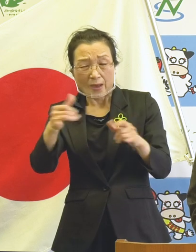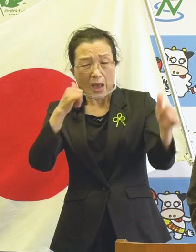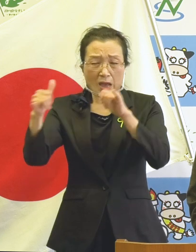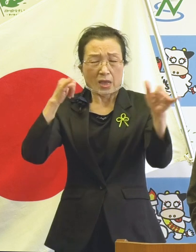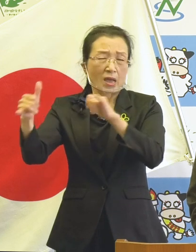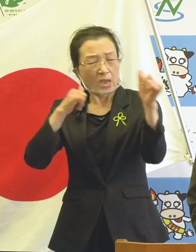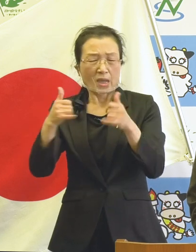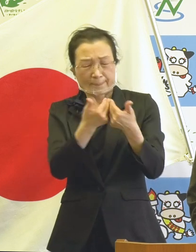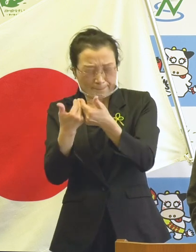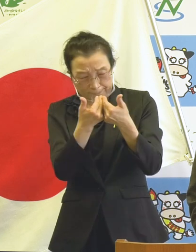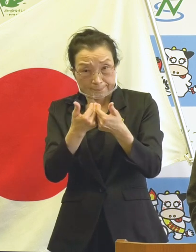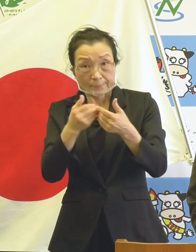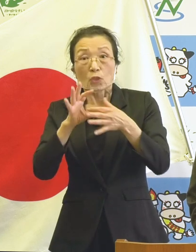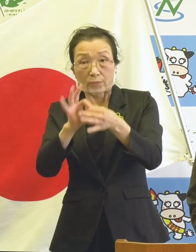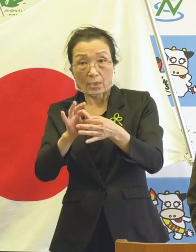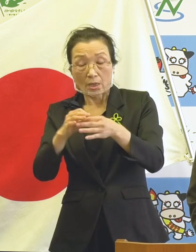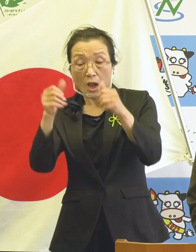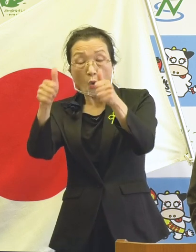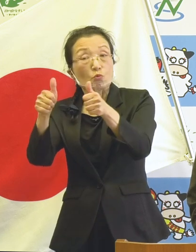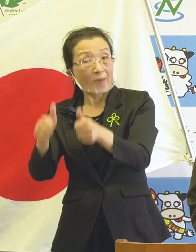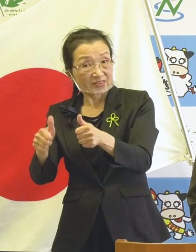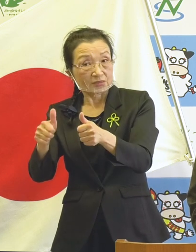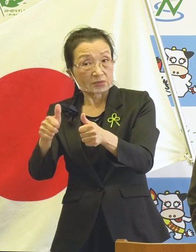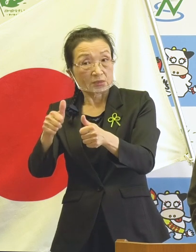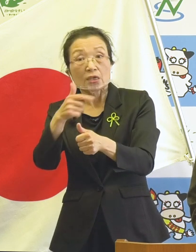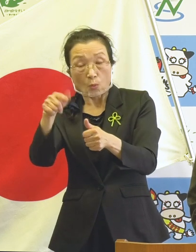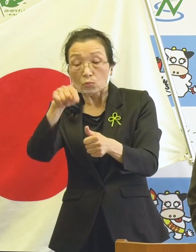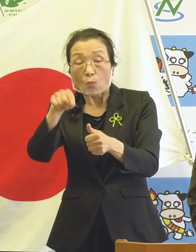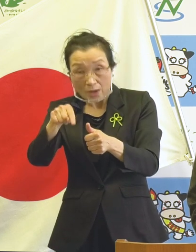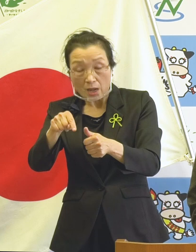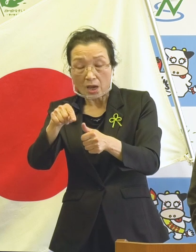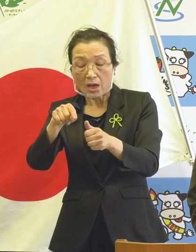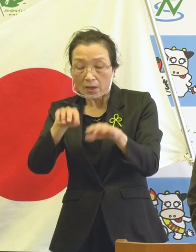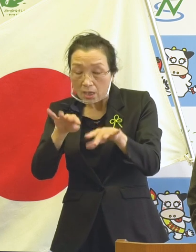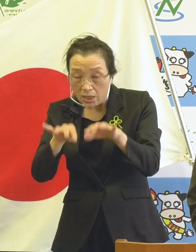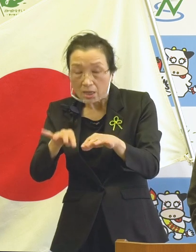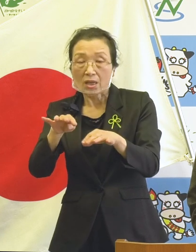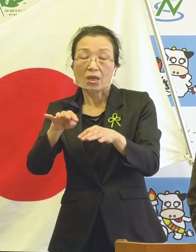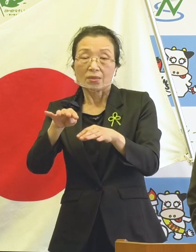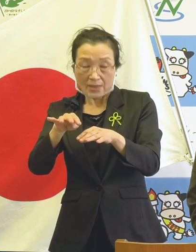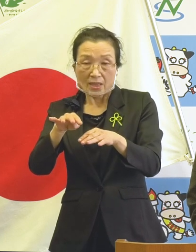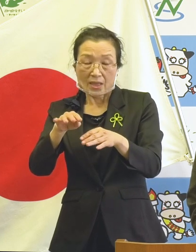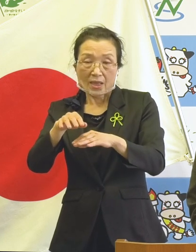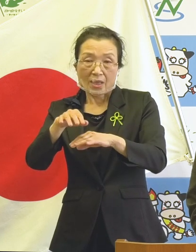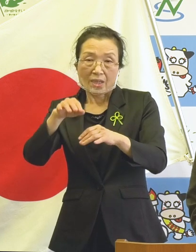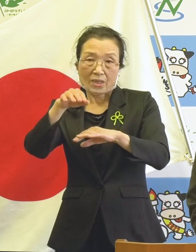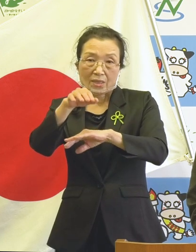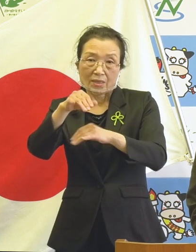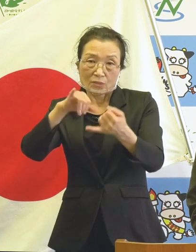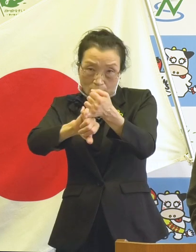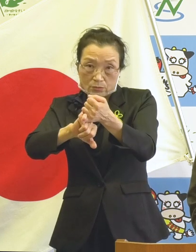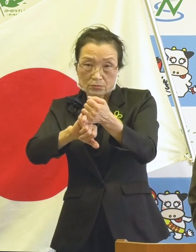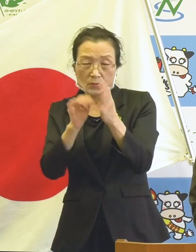、ウェブ上ご家族の方などのご協力も得て、ぜひともウェブ上での予約もご検討